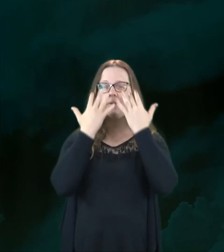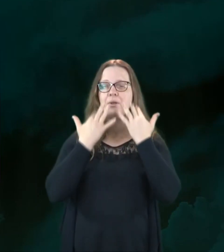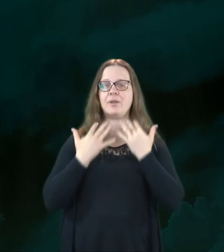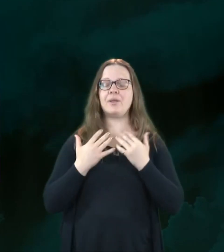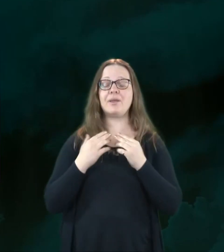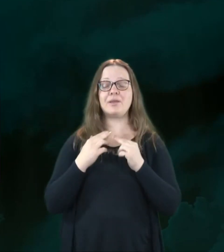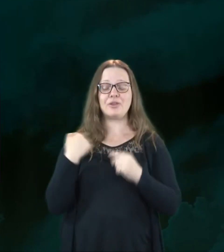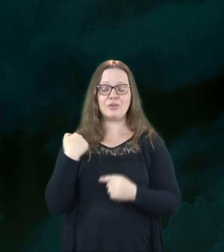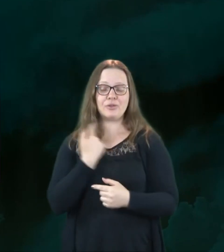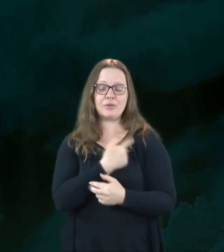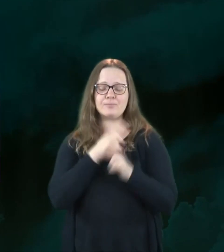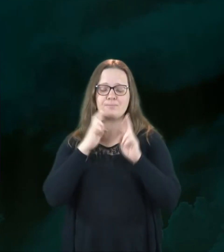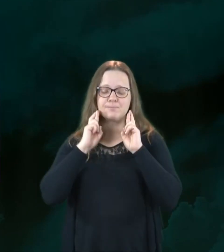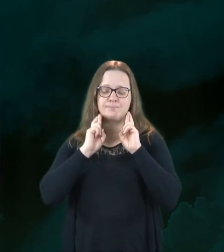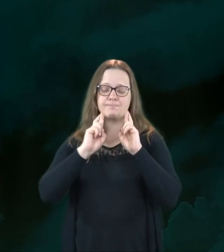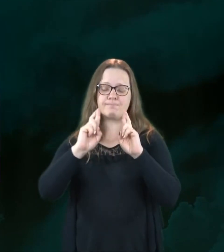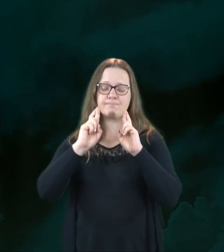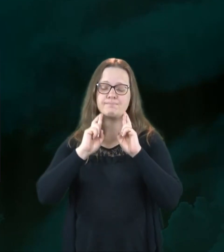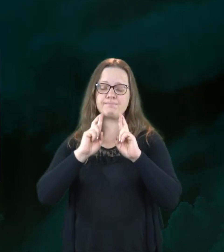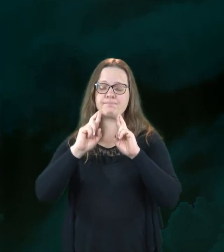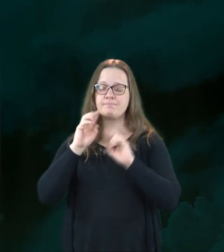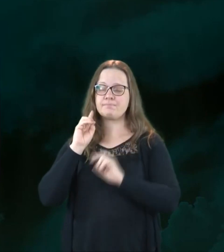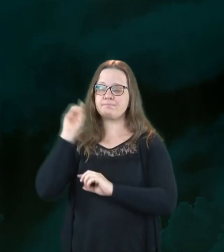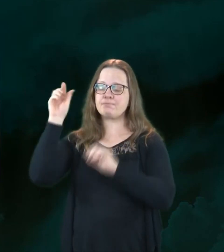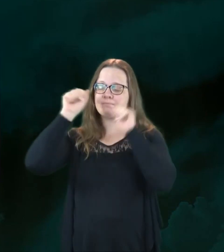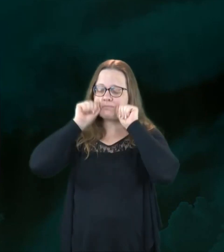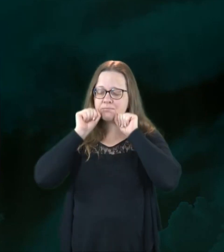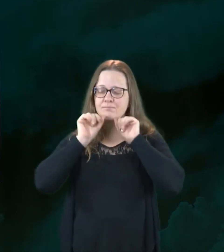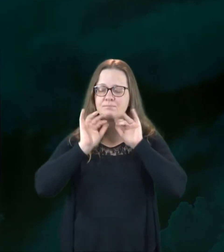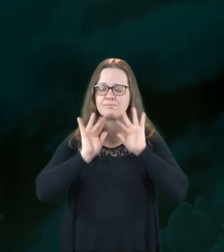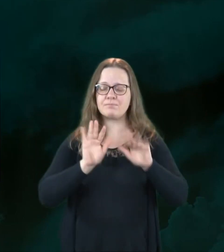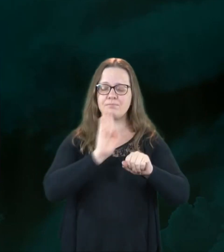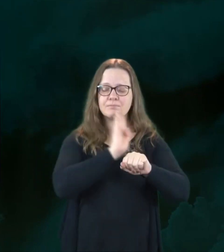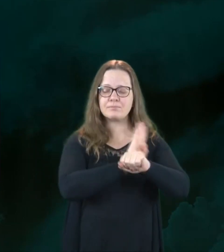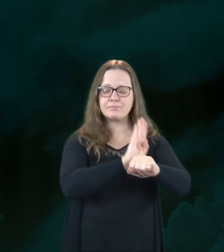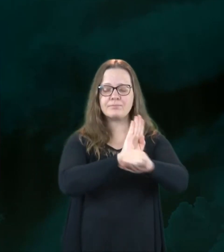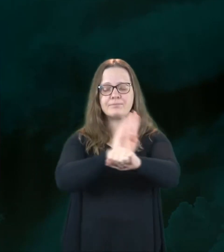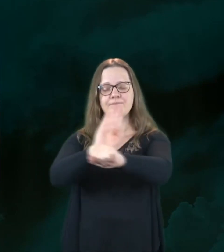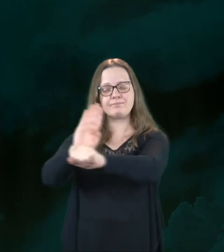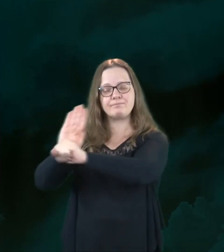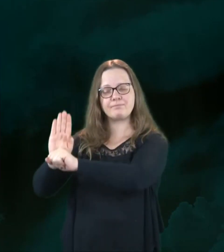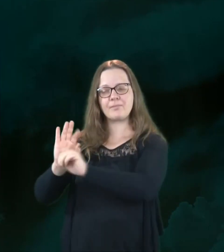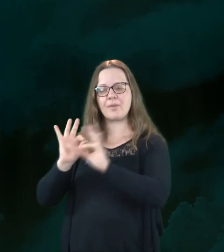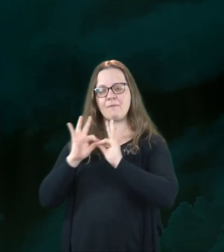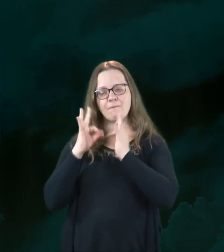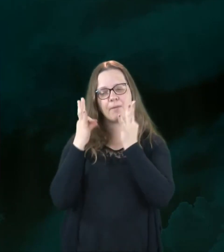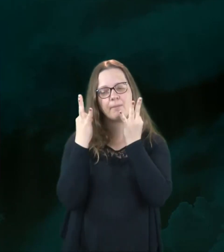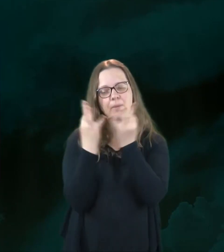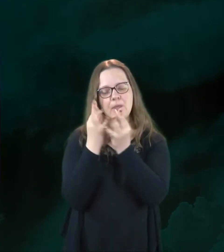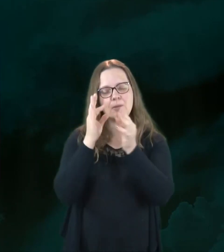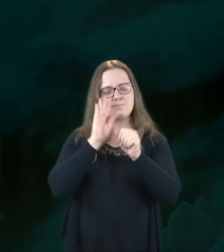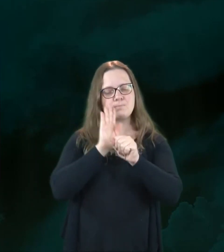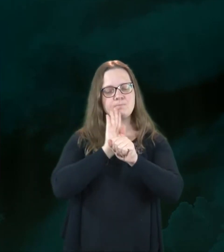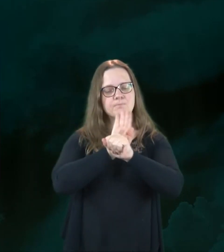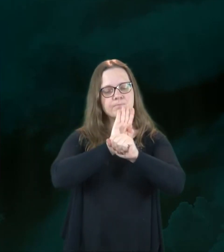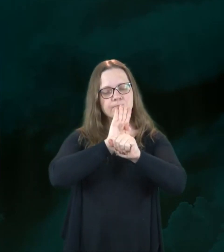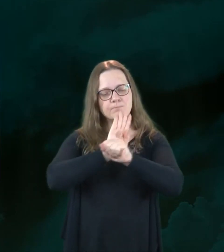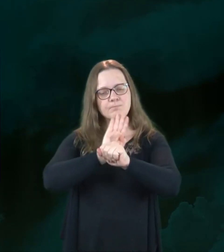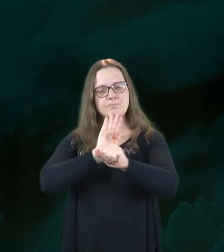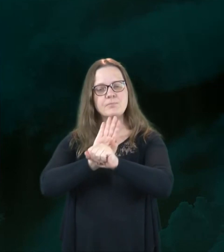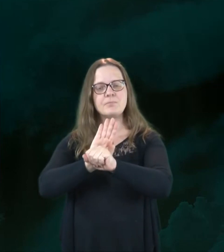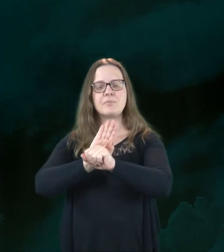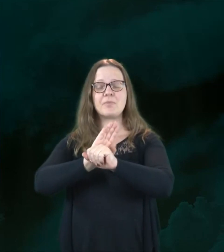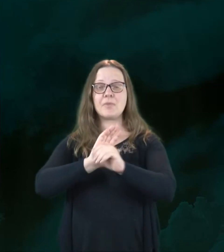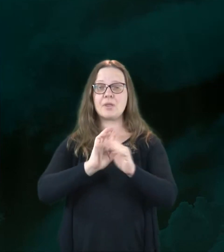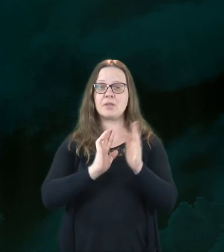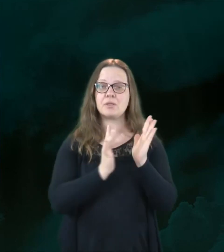esperança. Senhor, abençoa todos que nos ouvindo, cuida de cada um, cuida de cada família, de cada necessitado, e